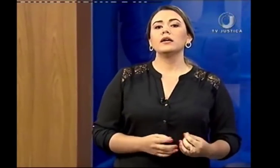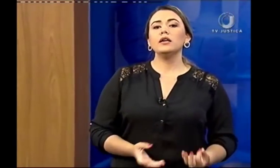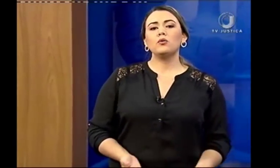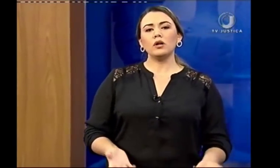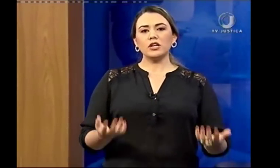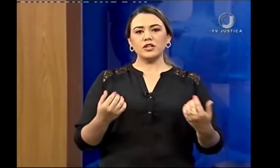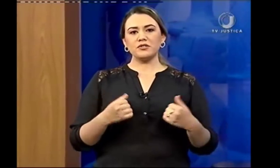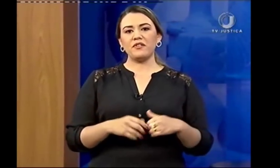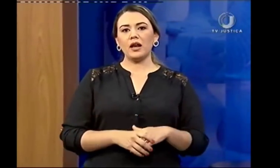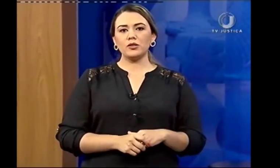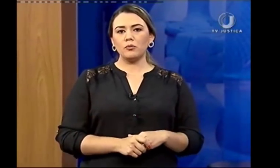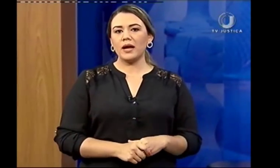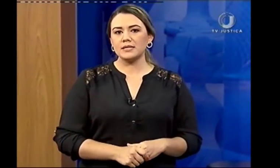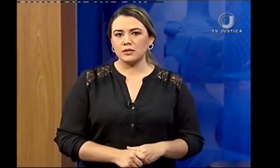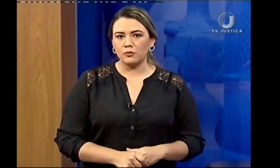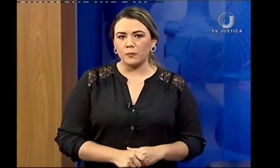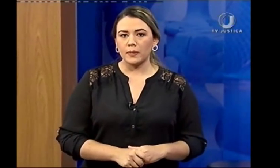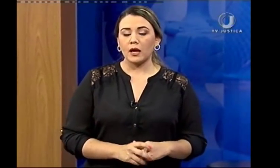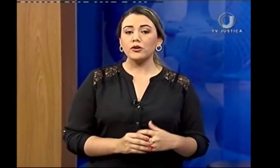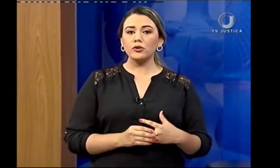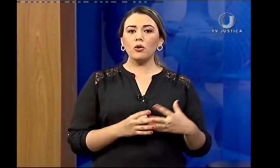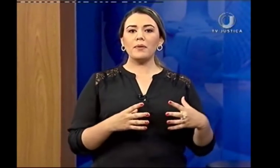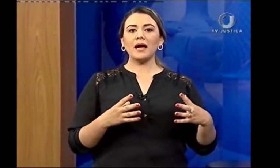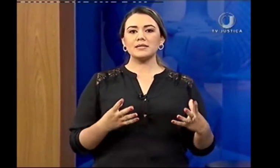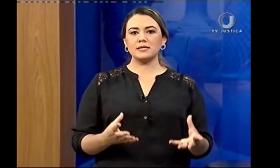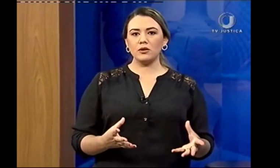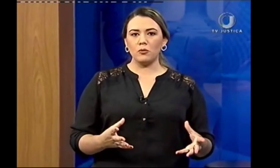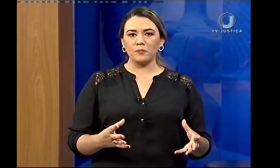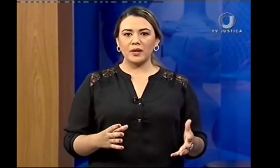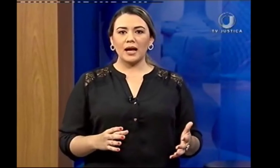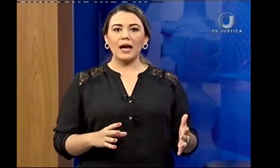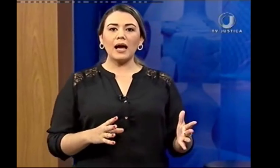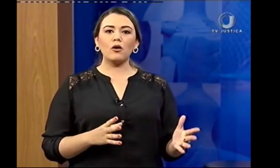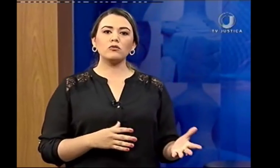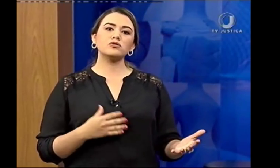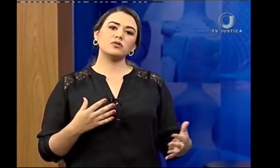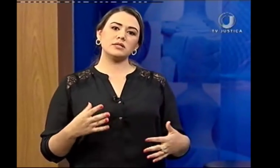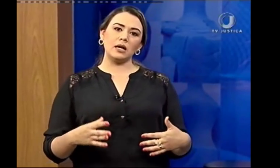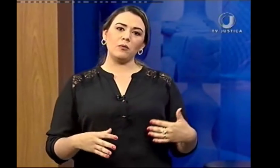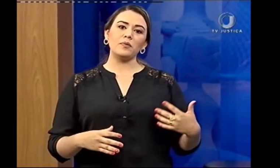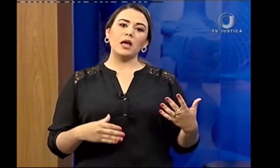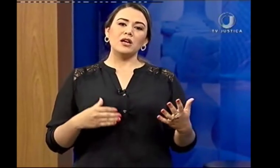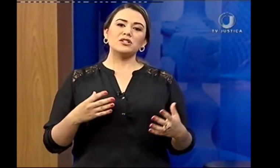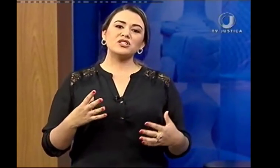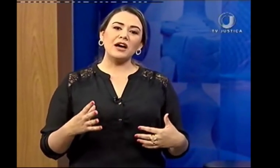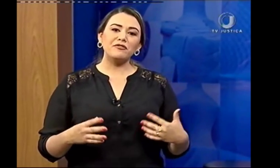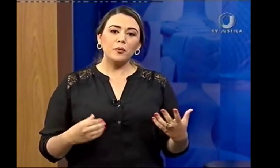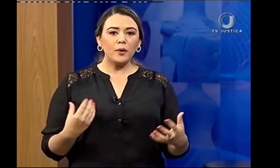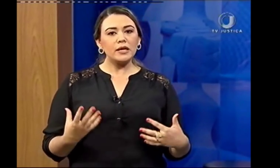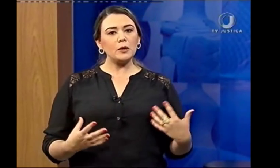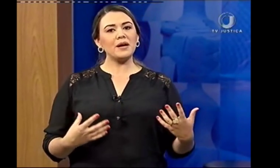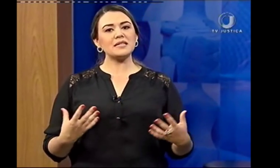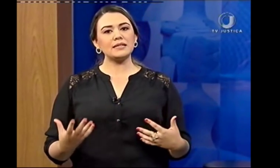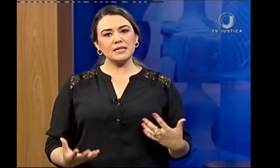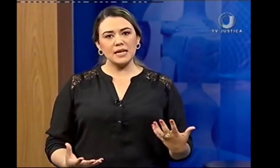E quando a gente fala do Brasil? No Brasil, a construção já foi um pouquinho mais